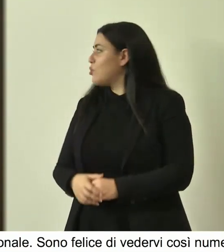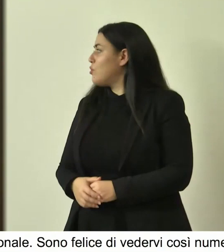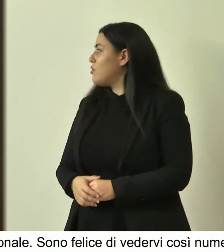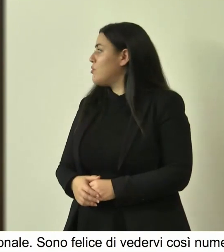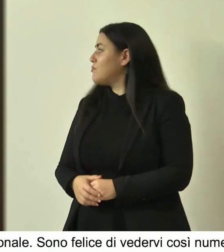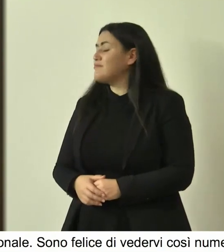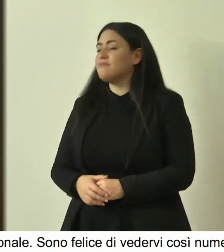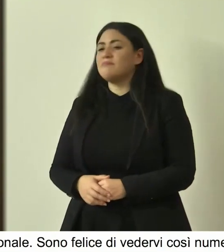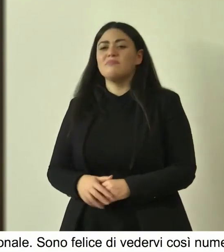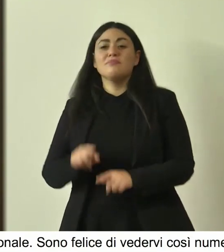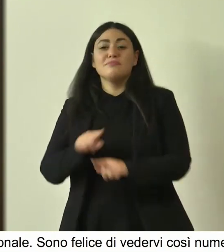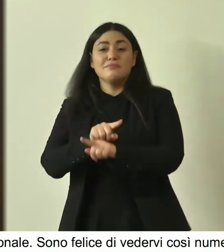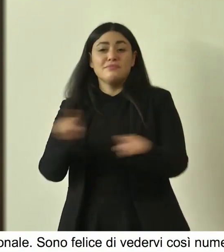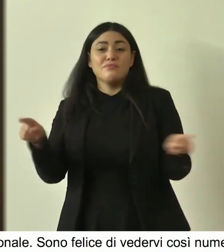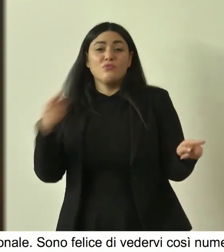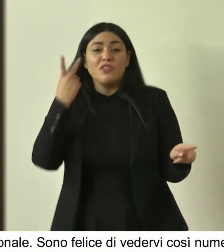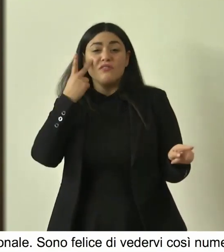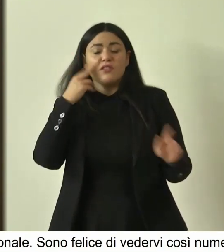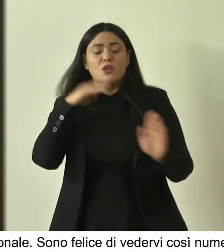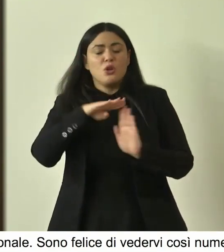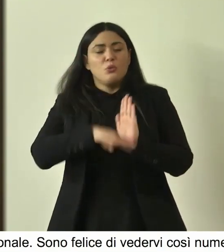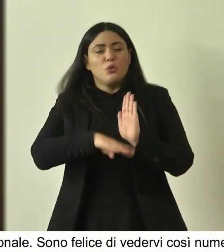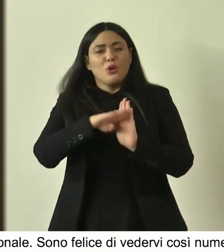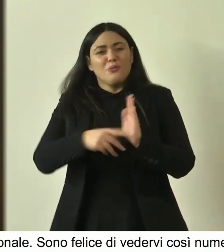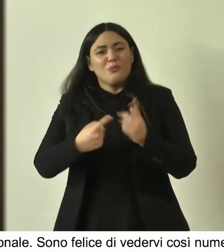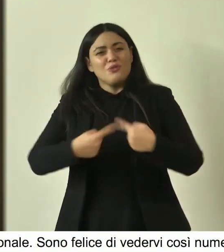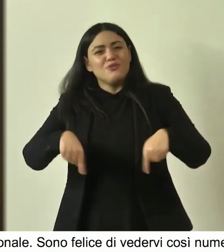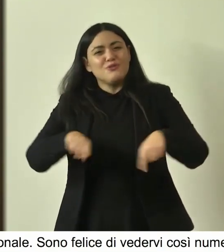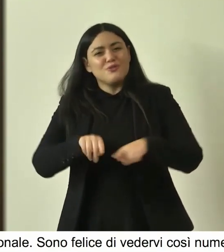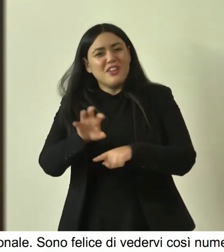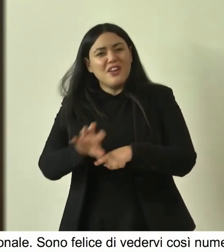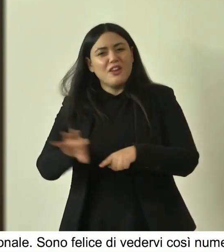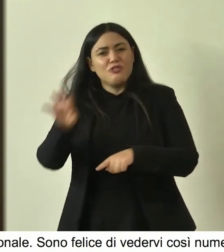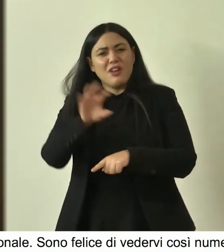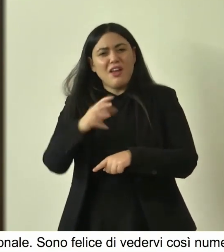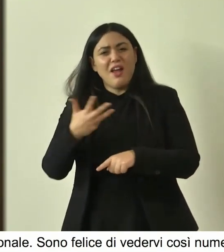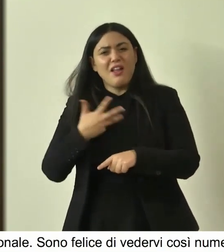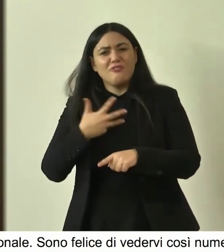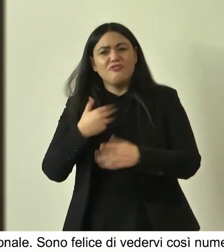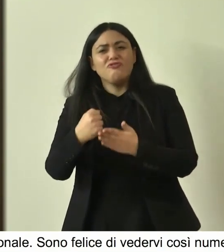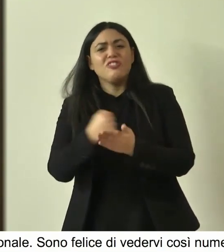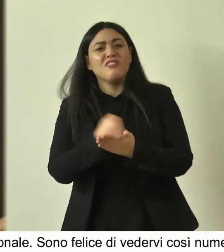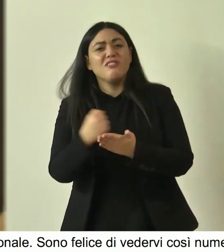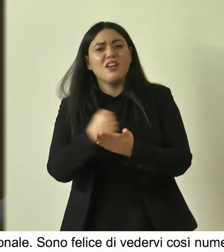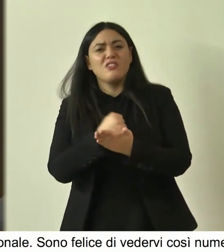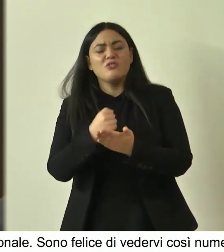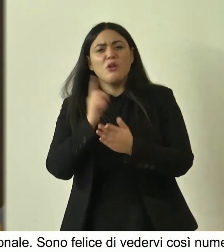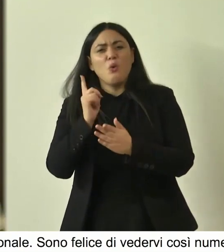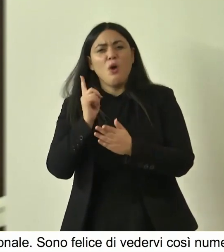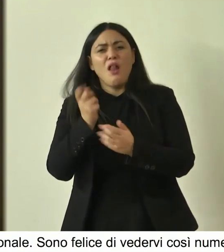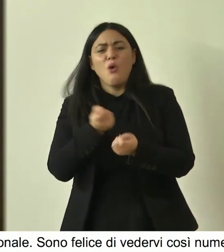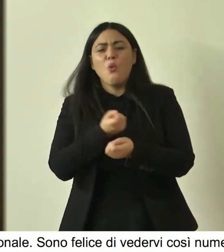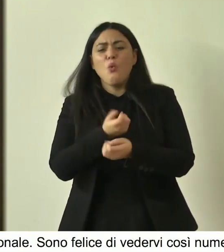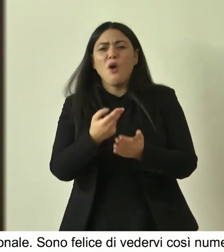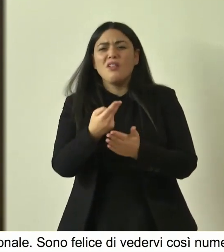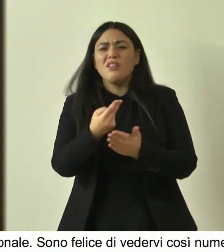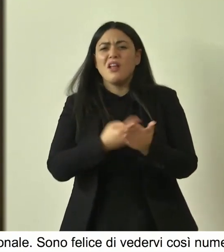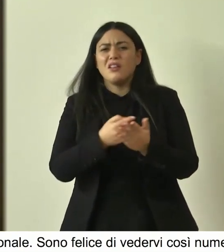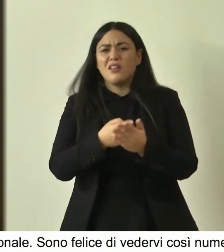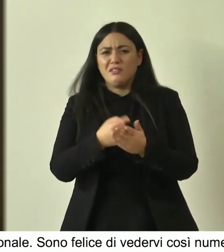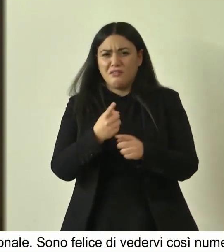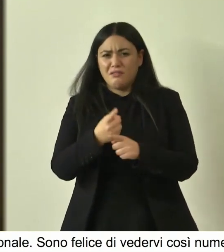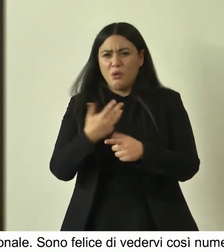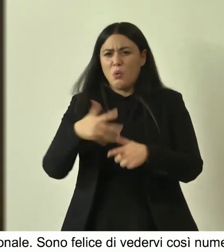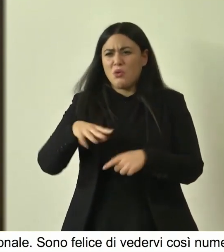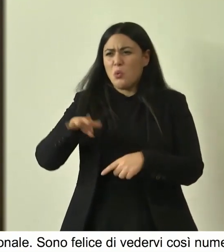avrete visto che nel programma della Giunta regionale c'è questa indicazione quantitativa ma enorme di questi 4